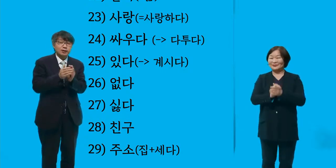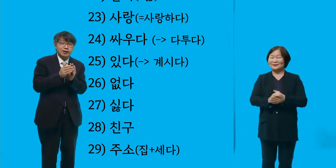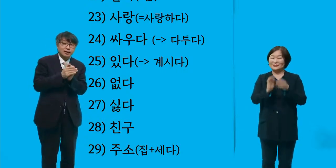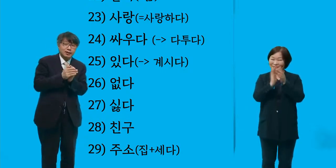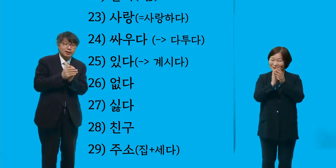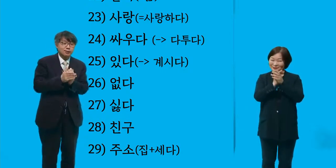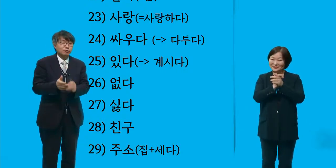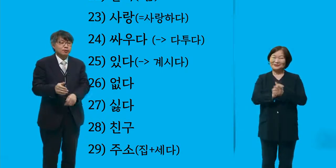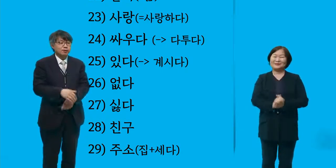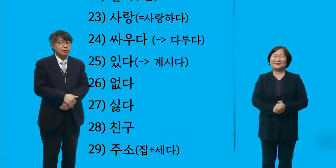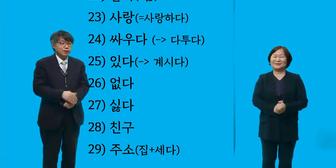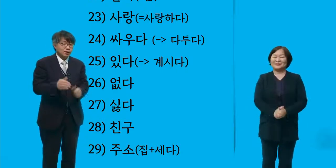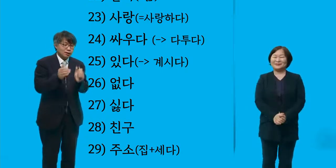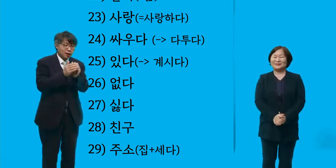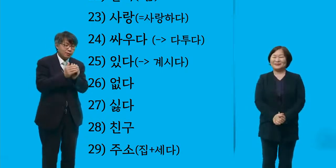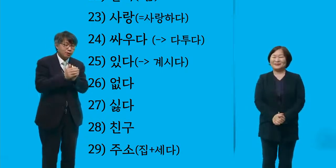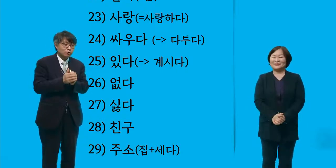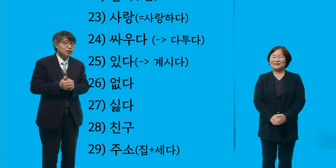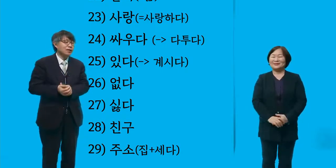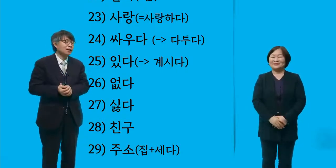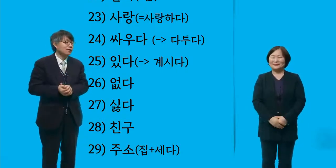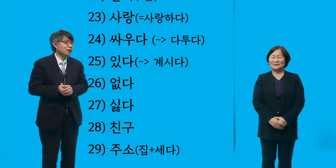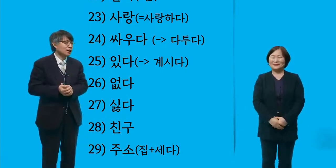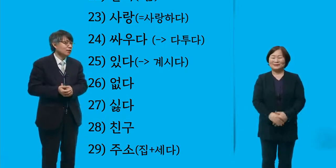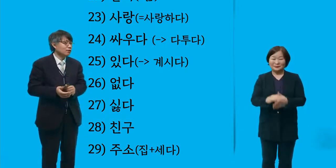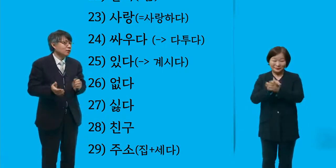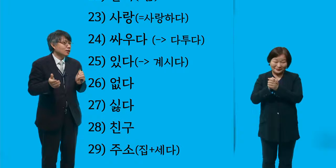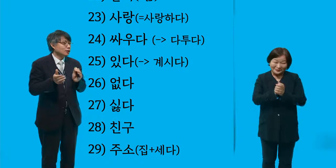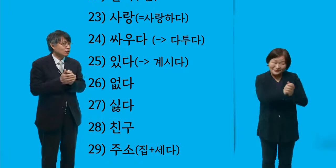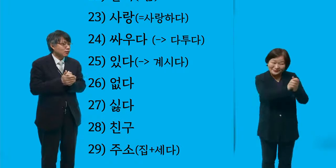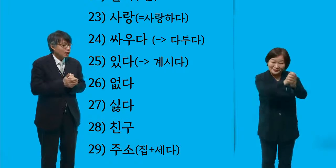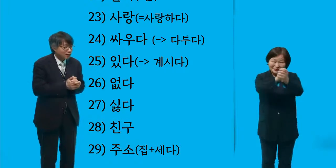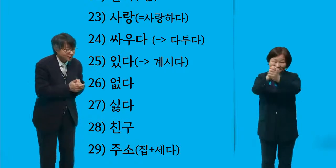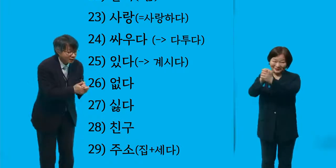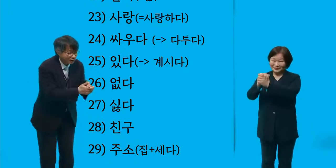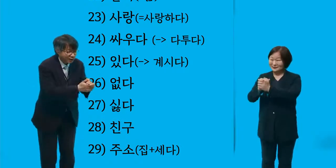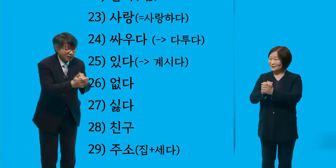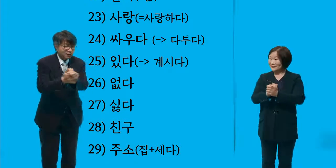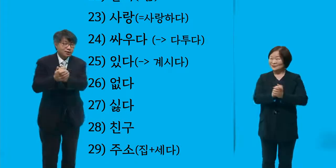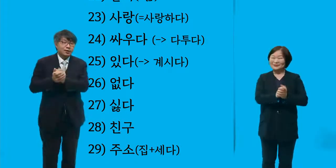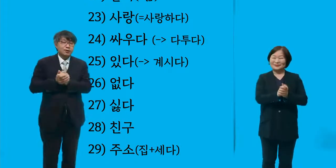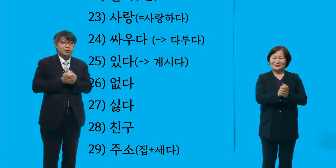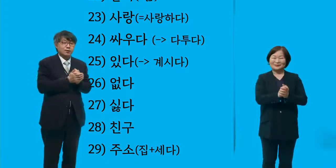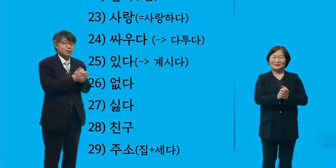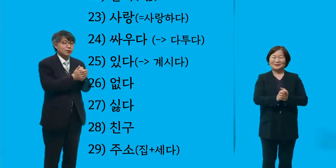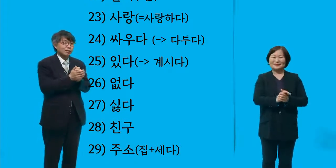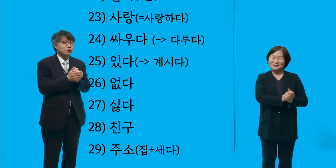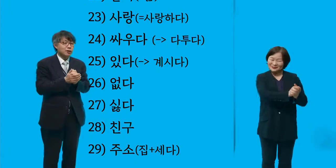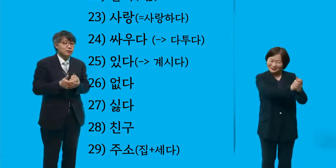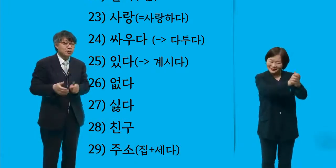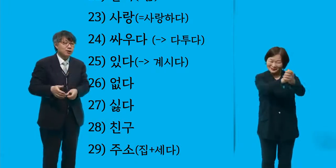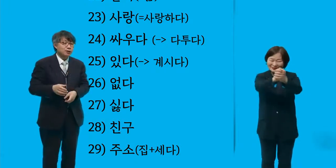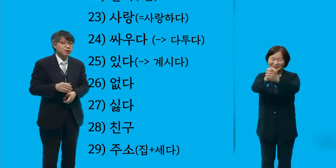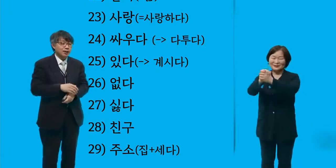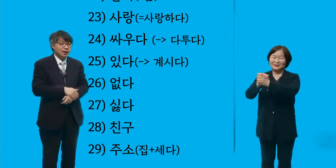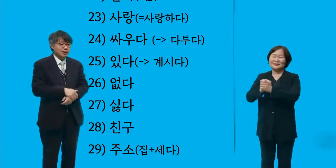이렇게 탁탁 이렇게 하면 되고요. 친하다는 어떻게 할까요? 친구가 이렇게 쫙 이렇게 딱 붙어가지고 다니면